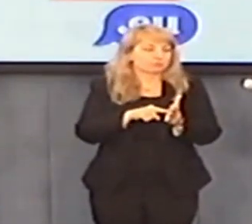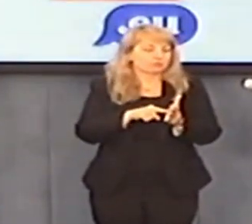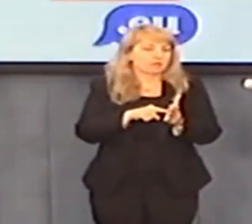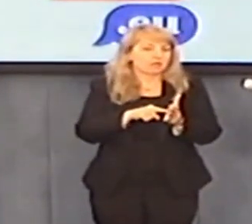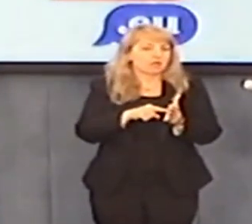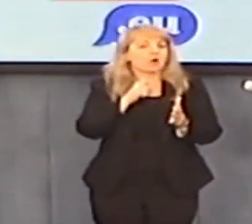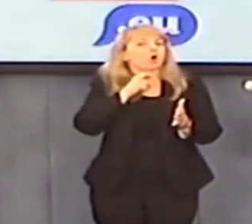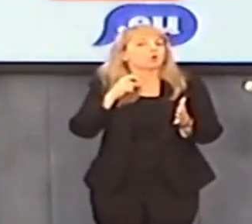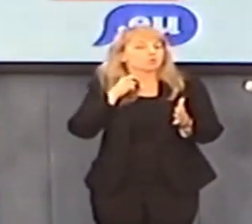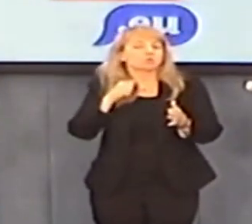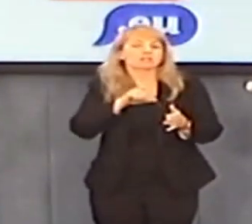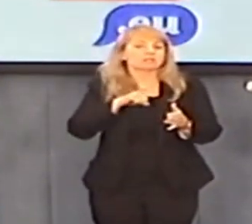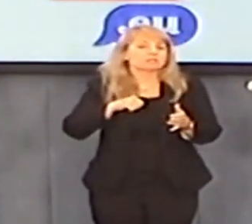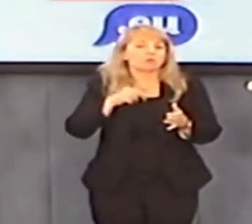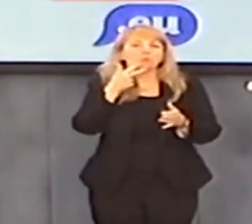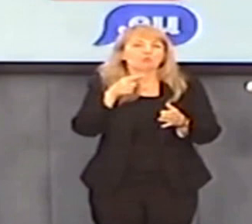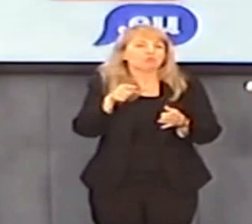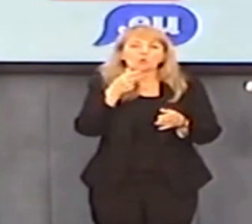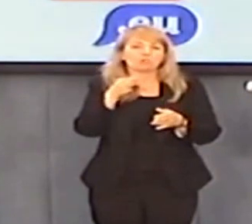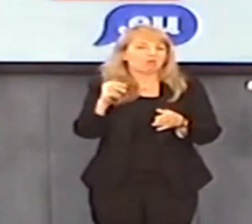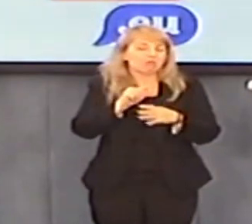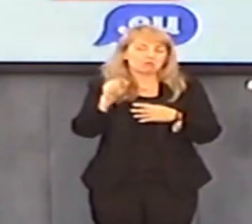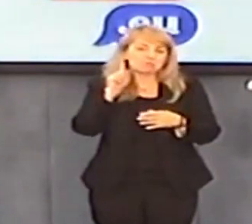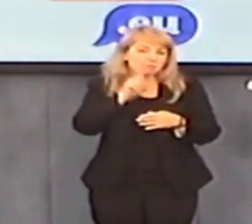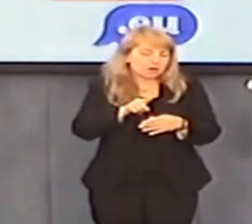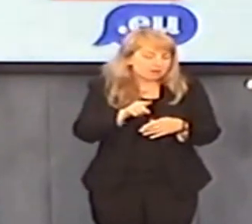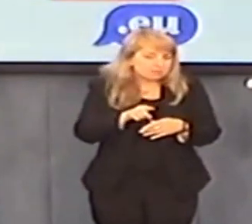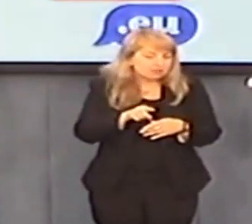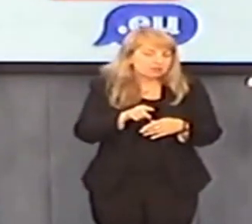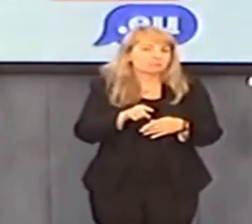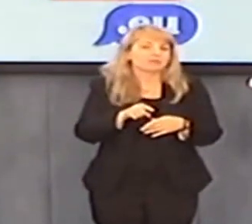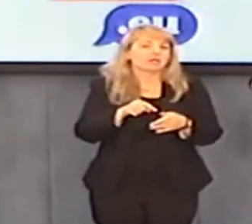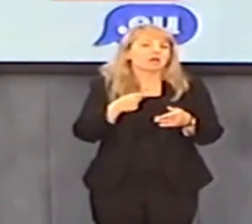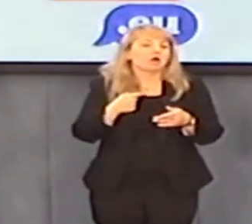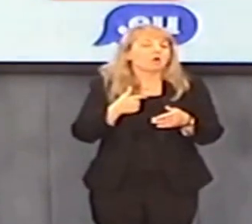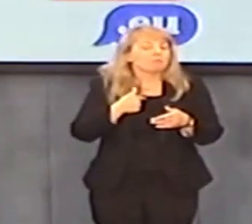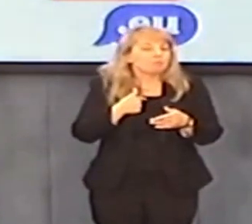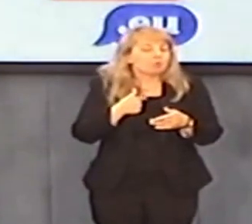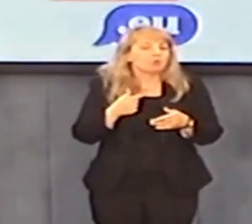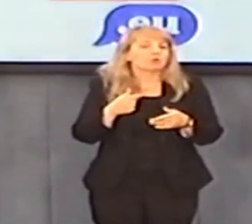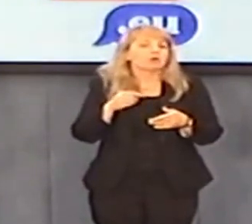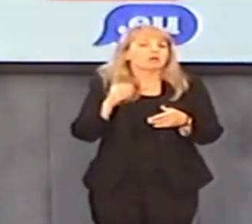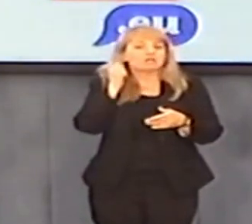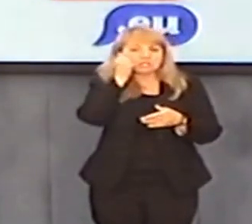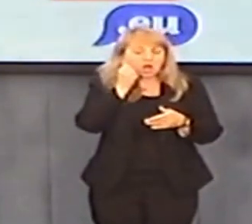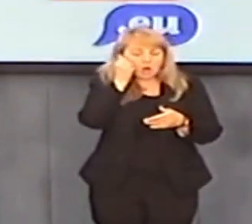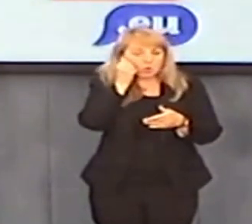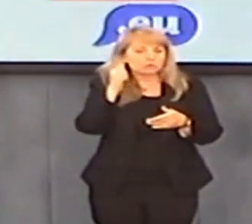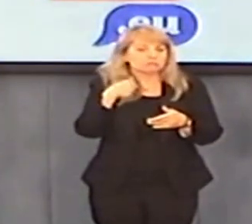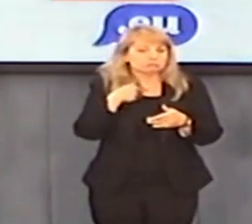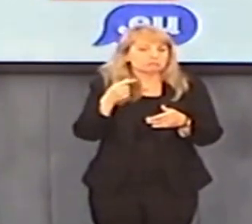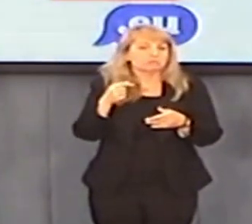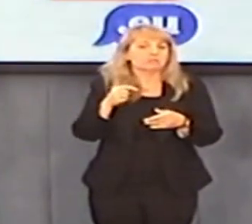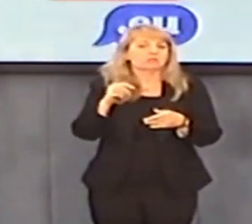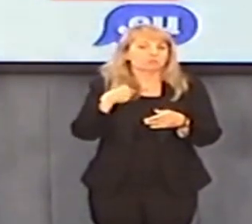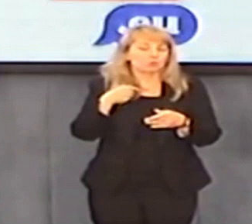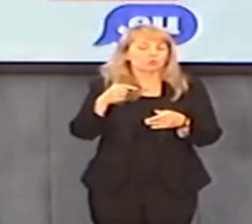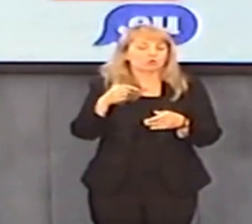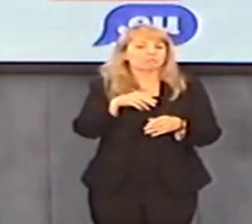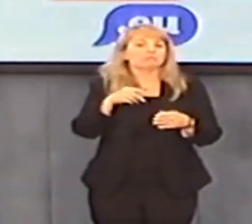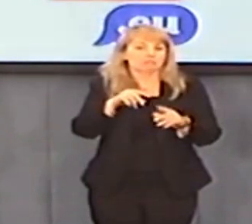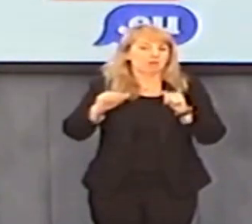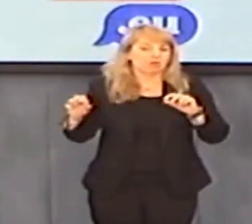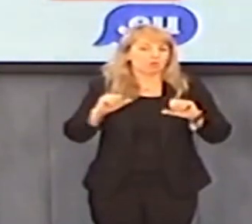przytoczę jego relacje. Są to oczywiście pomówienia, mówi Paweł B. Moi przełożeni zakonni rozmawiali już z hiszpańskimi